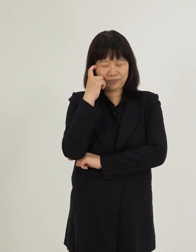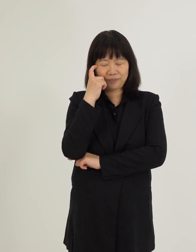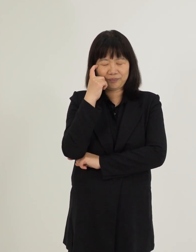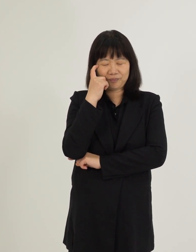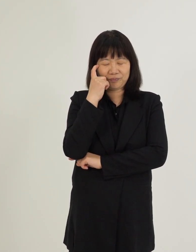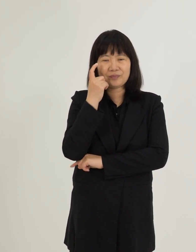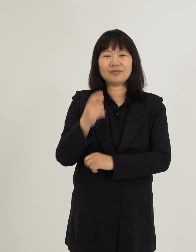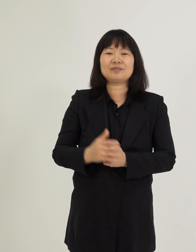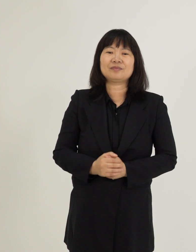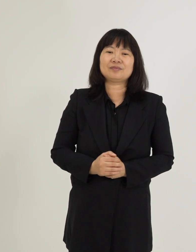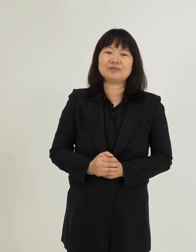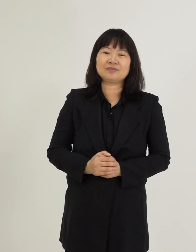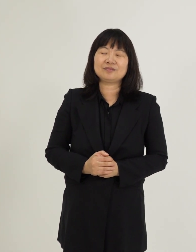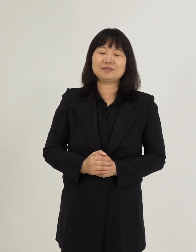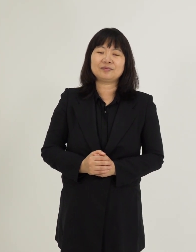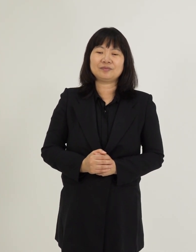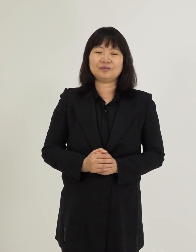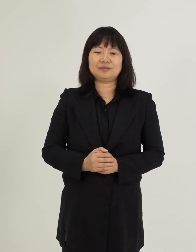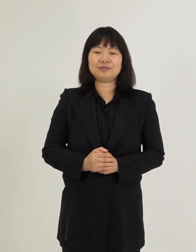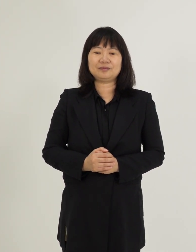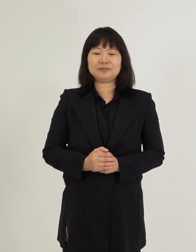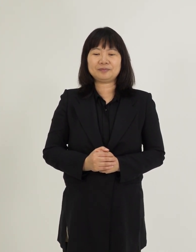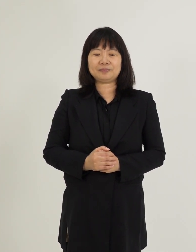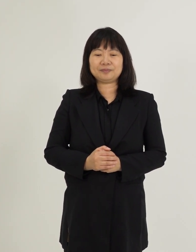문제일까? 하다가